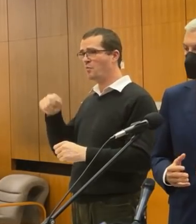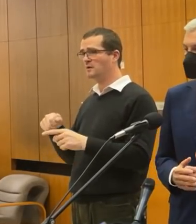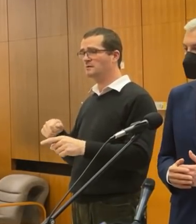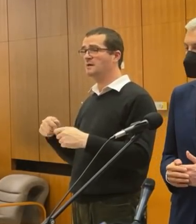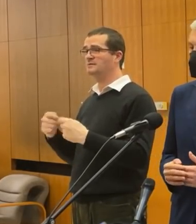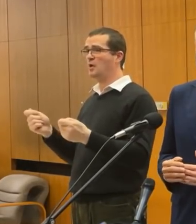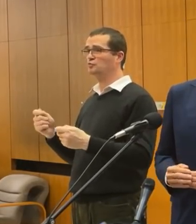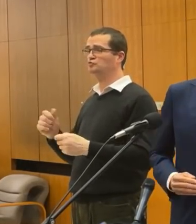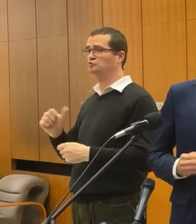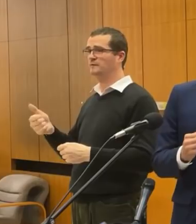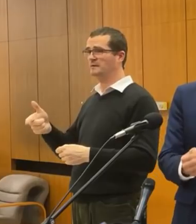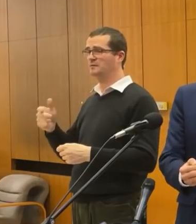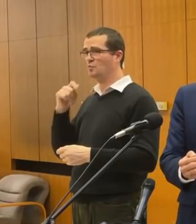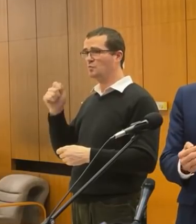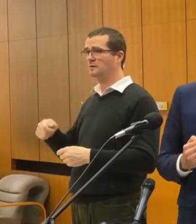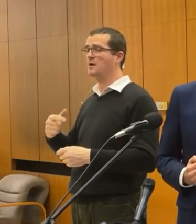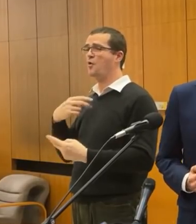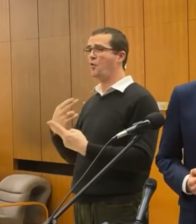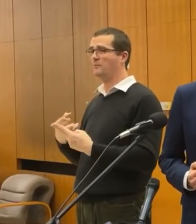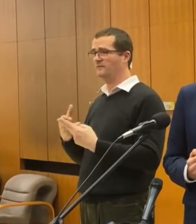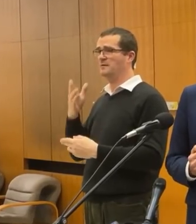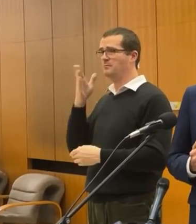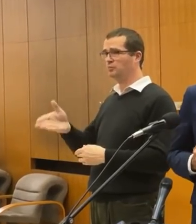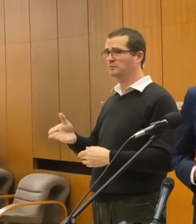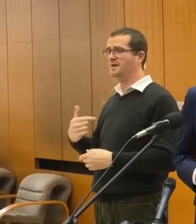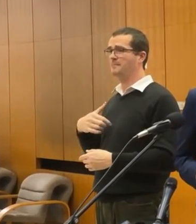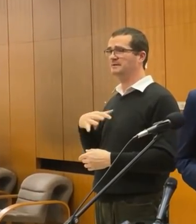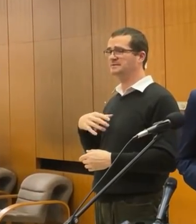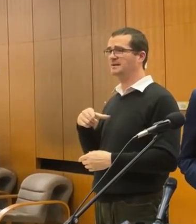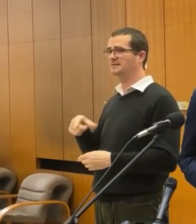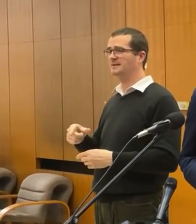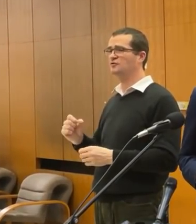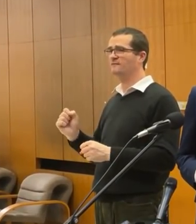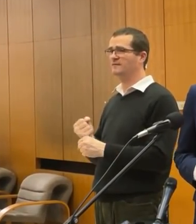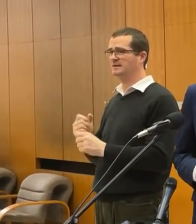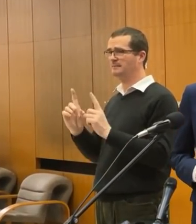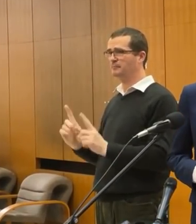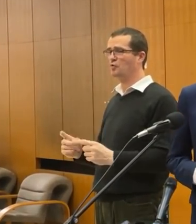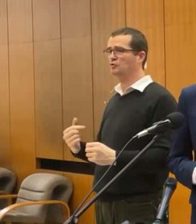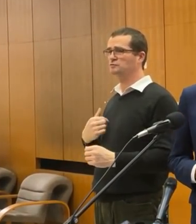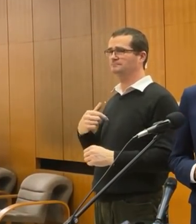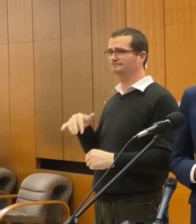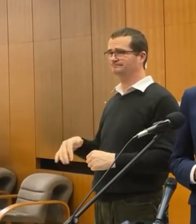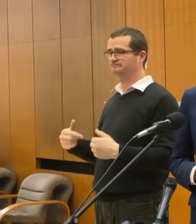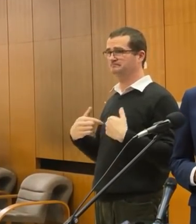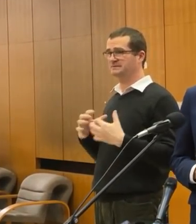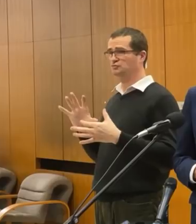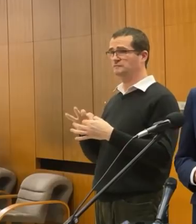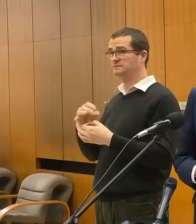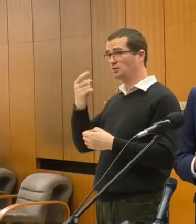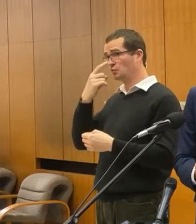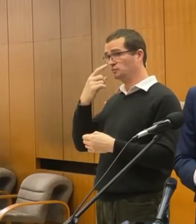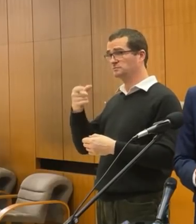alebo narušeniu suverenity, príde odpoveď. Ale chcem, aby ste tento tvrdý postoj, ktorý zastávame aj my vo vzťahu k